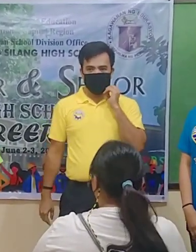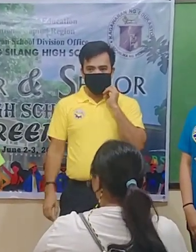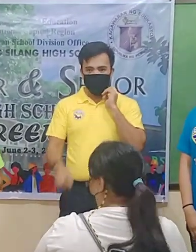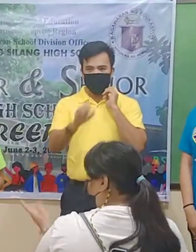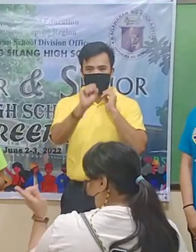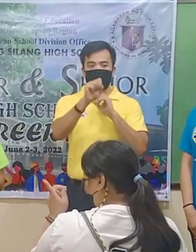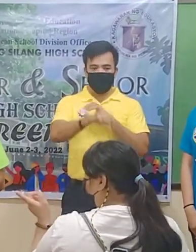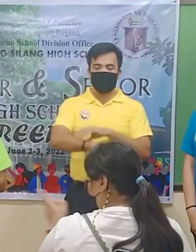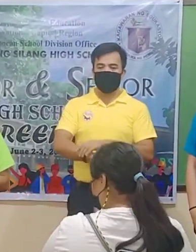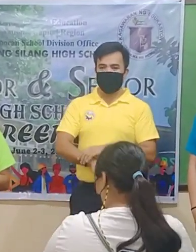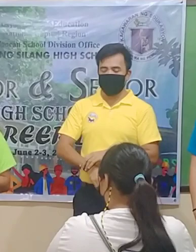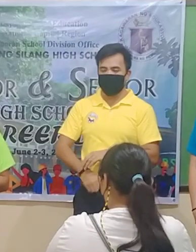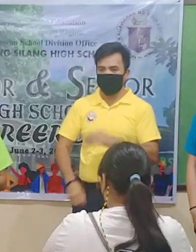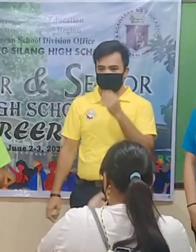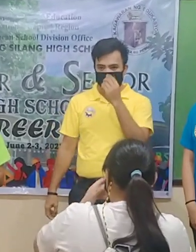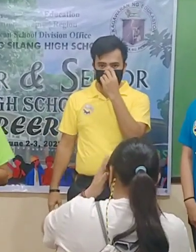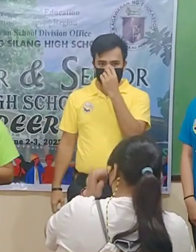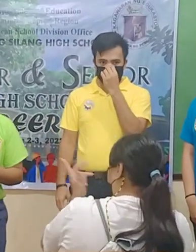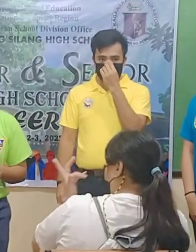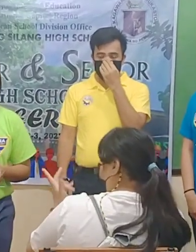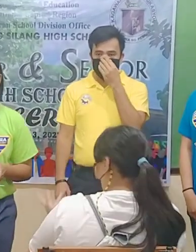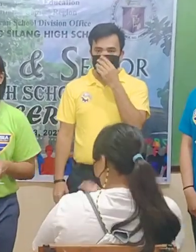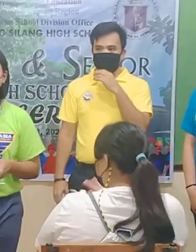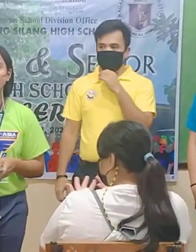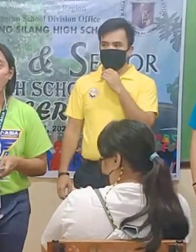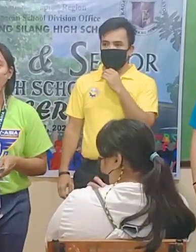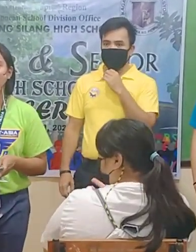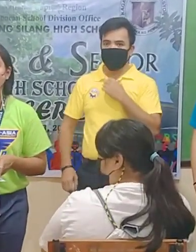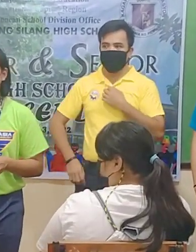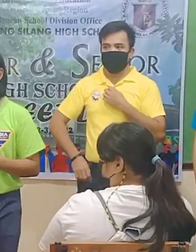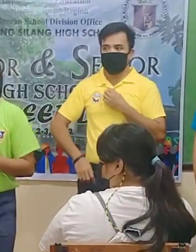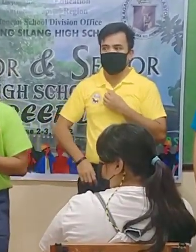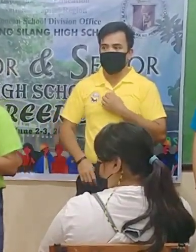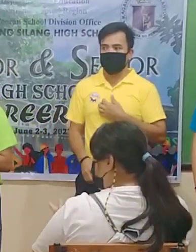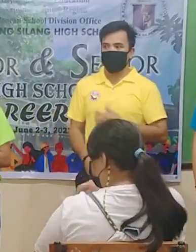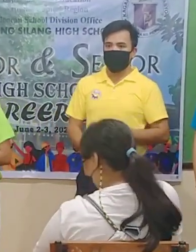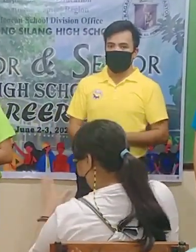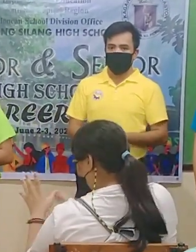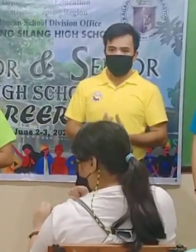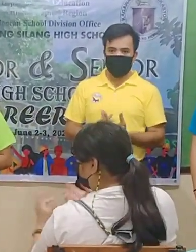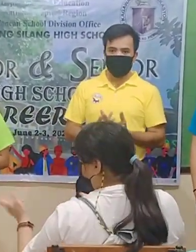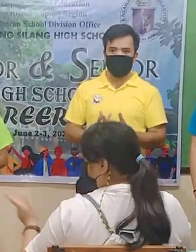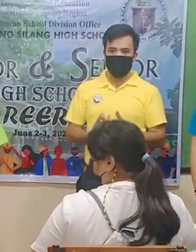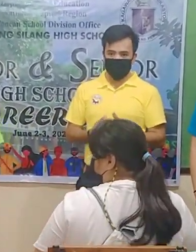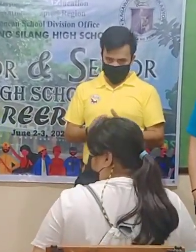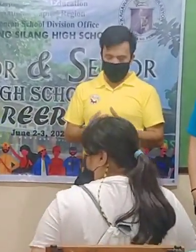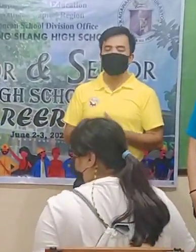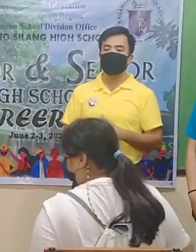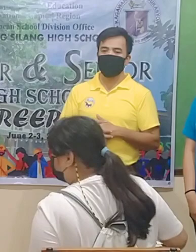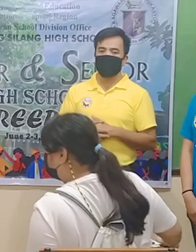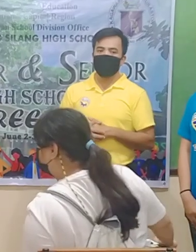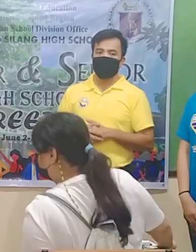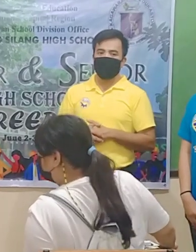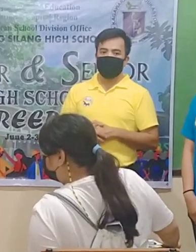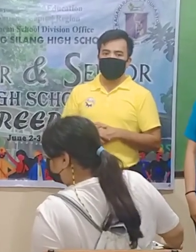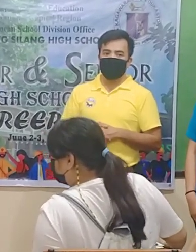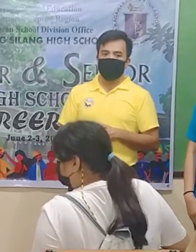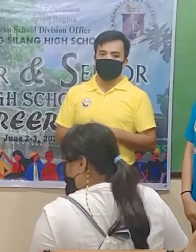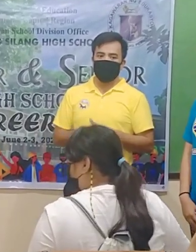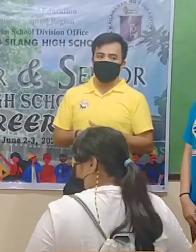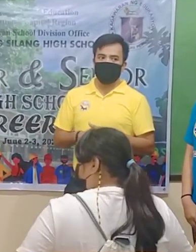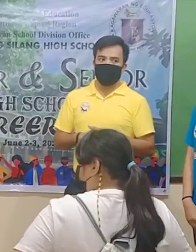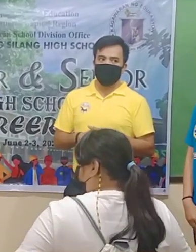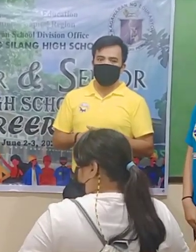na po kami kasi doon noon. Galing na po kami doon. Actually, nag-enroll na po kami. Sige po, ma'am. Bali,